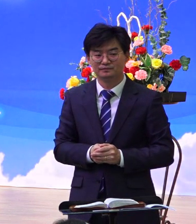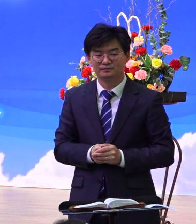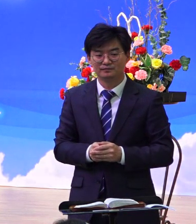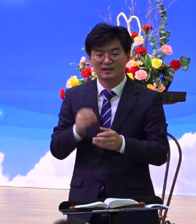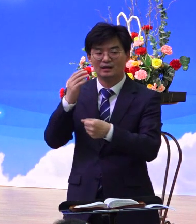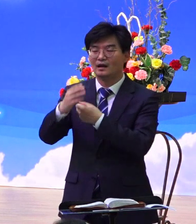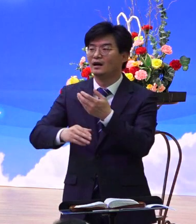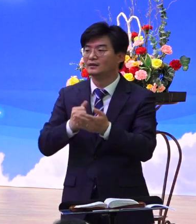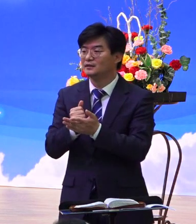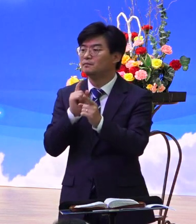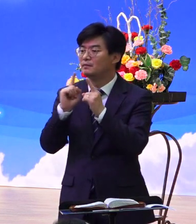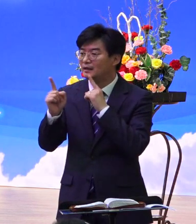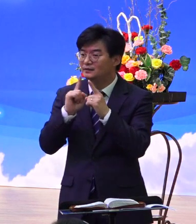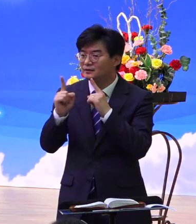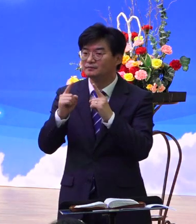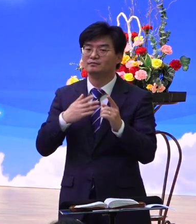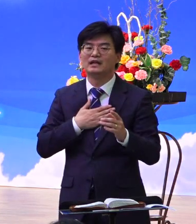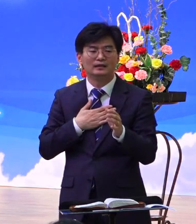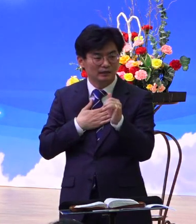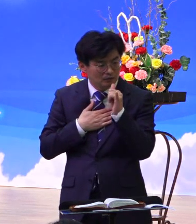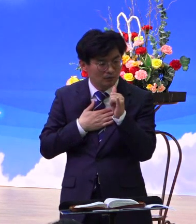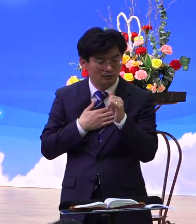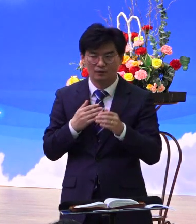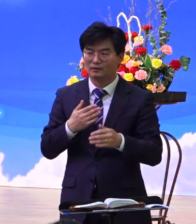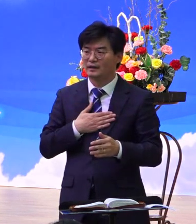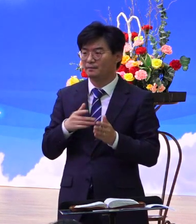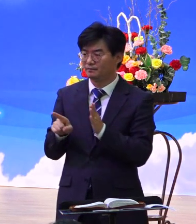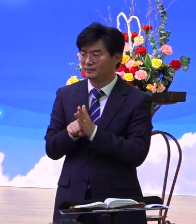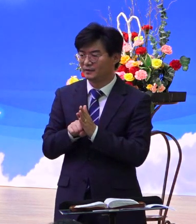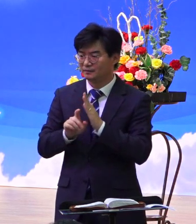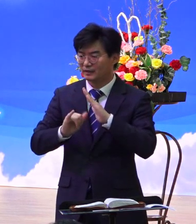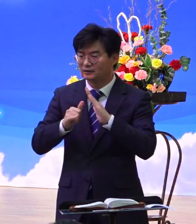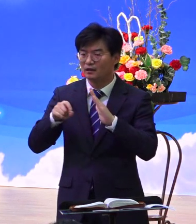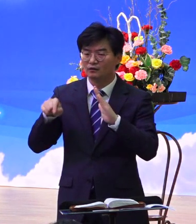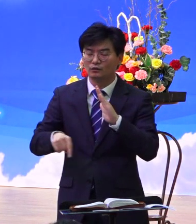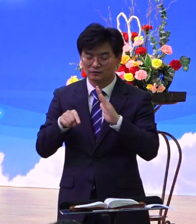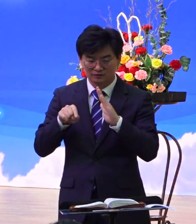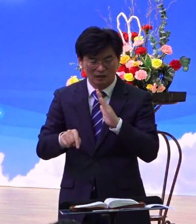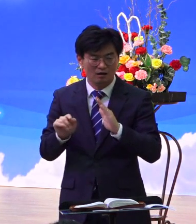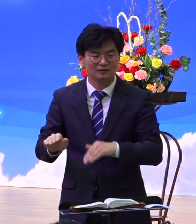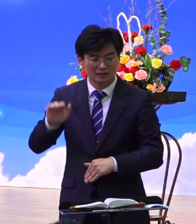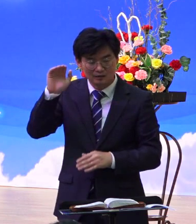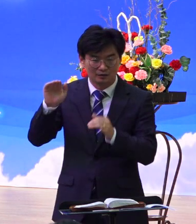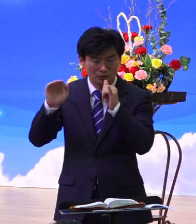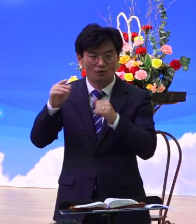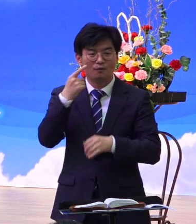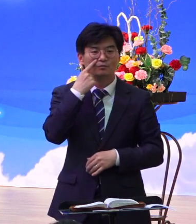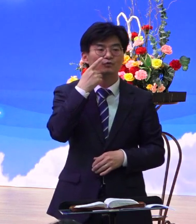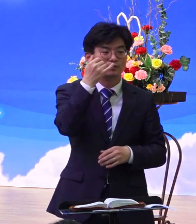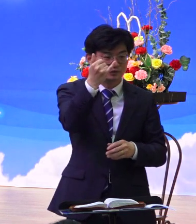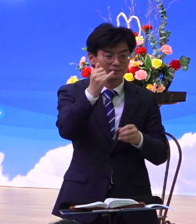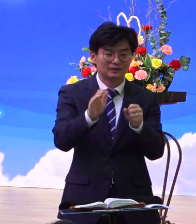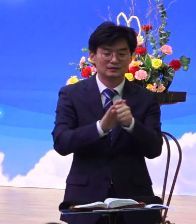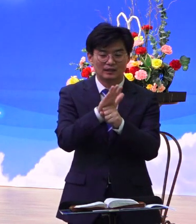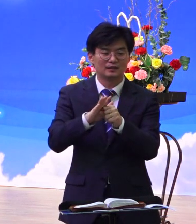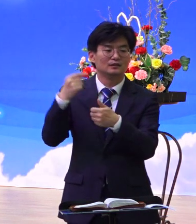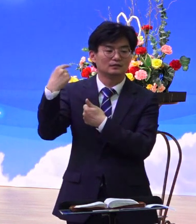하나님의 말씀이 내게 있고 내가 믿음의 가정에서 자라고 있고 어머니 아버지가 내게 성경을 가르쳐 주었다는 것,